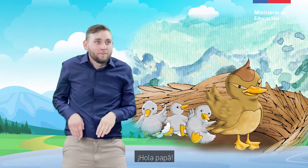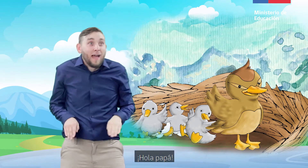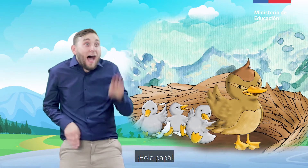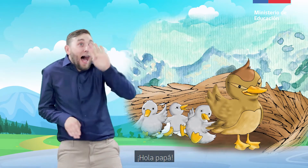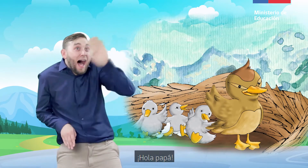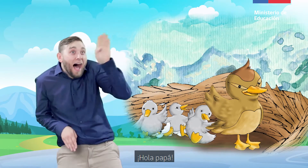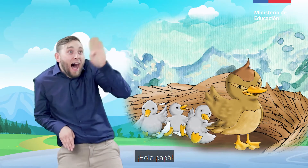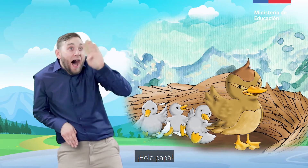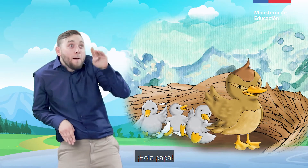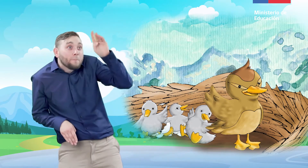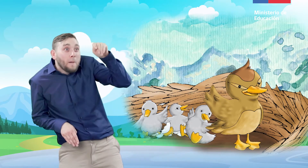hola papá.